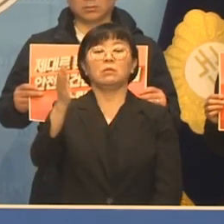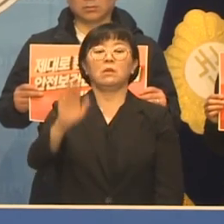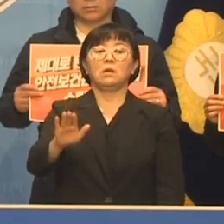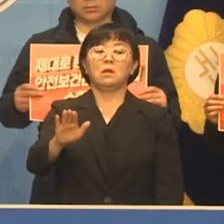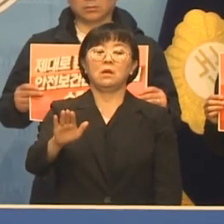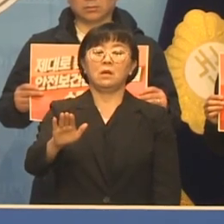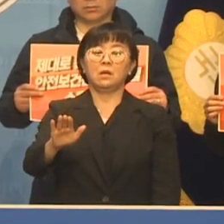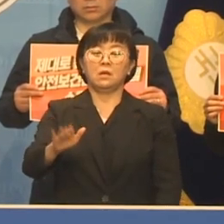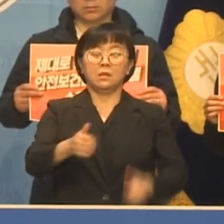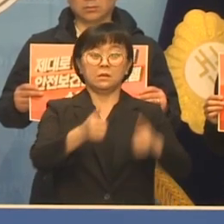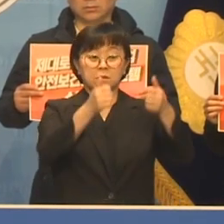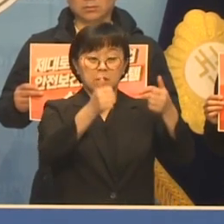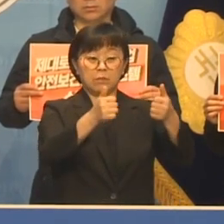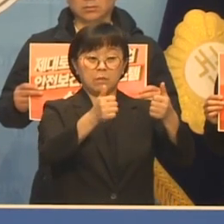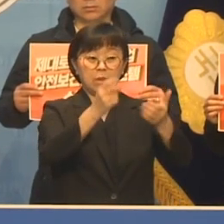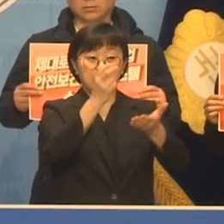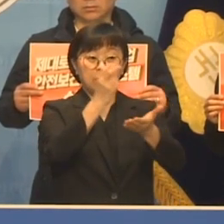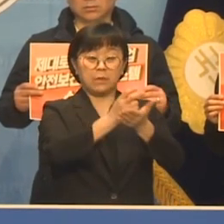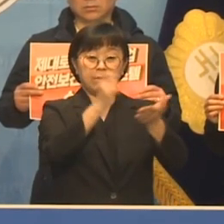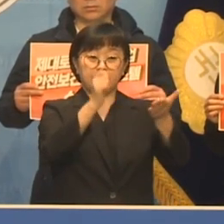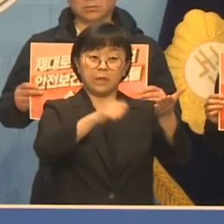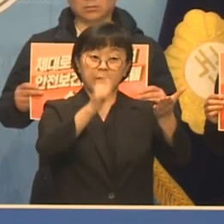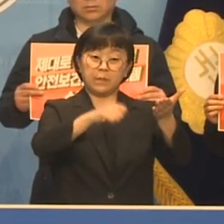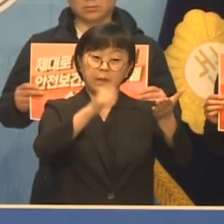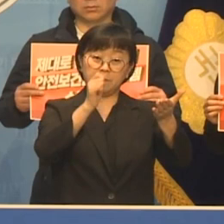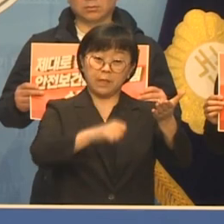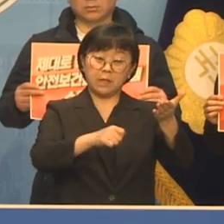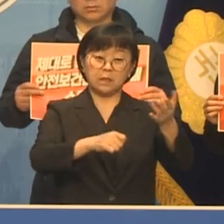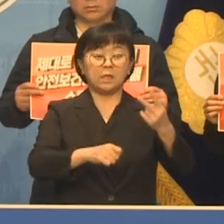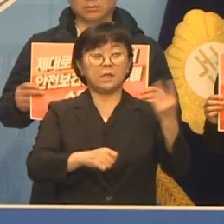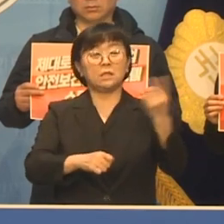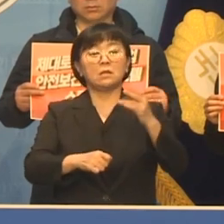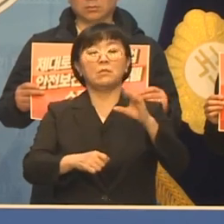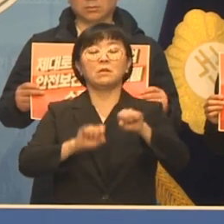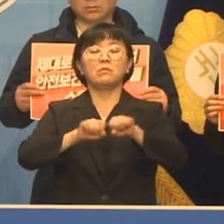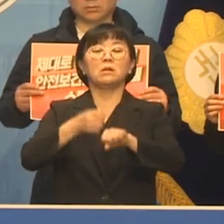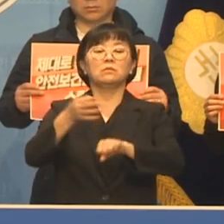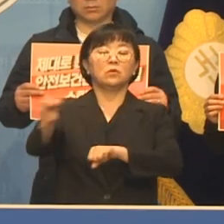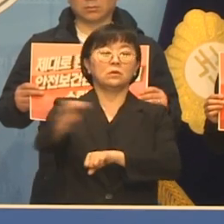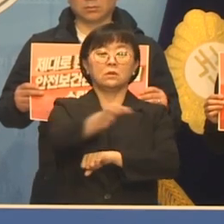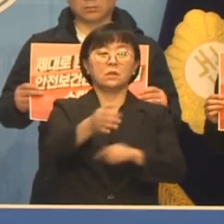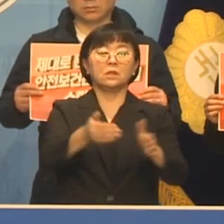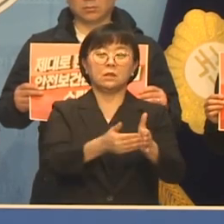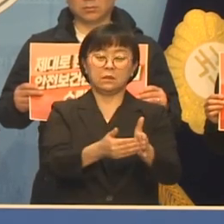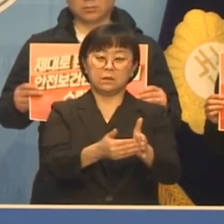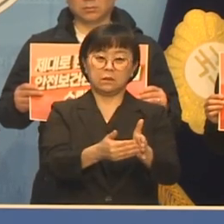불구하고 재판부의 법 판결은 고작 2천만 원 벌금형이었습니다.